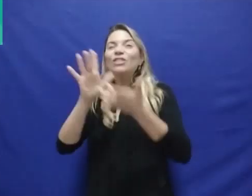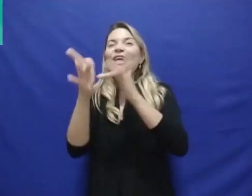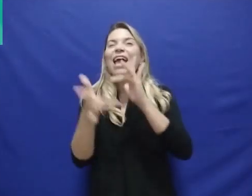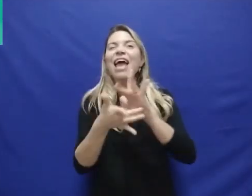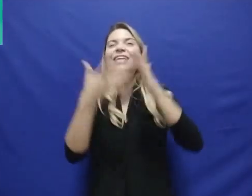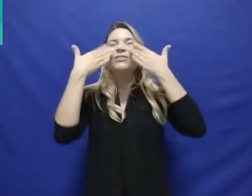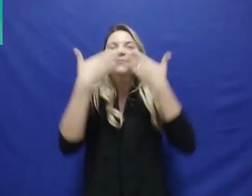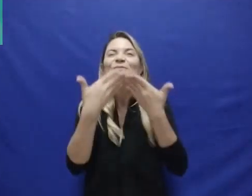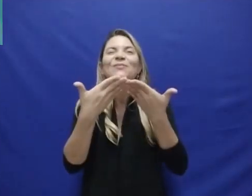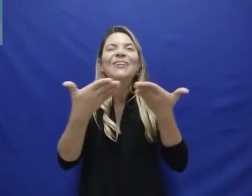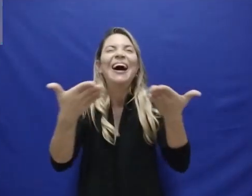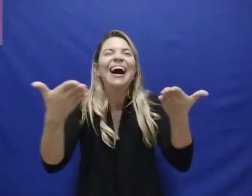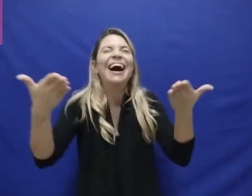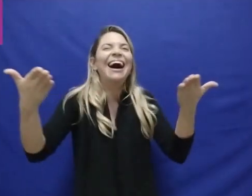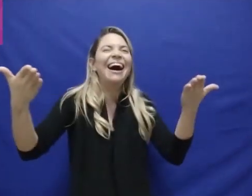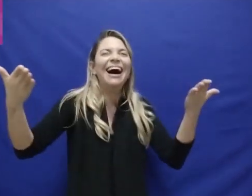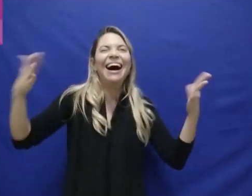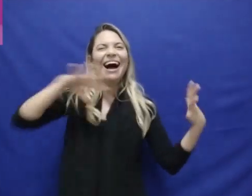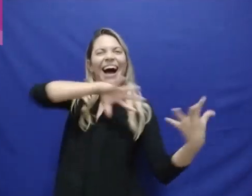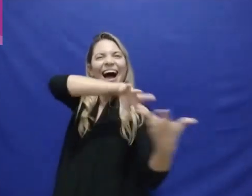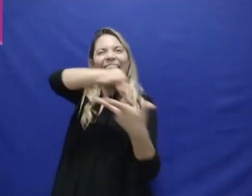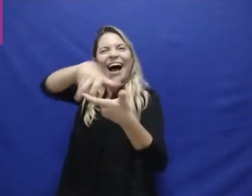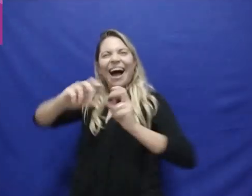todo mundo,